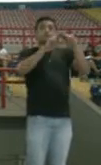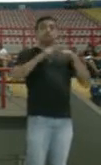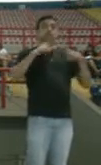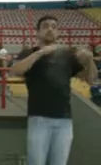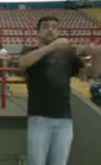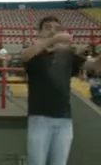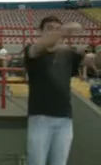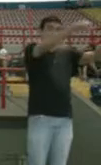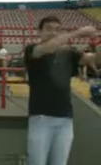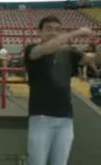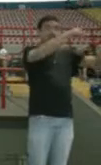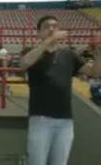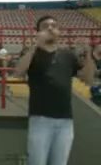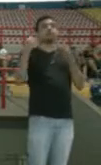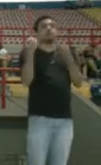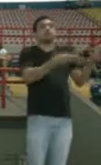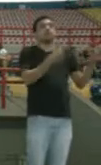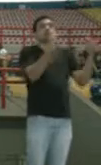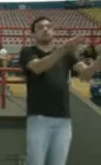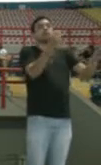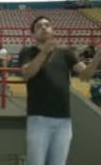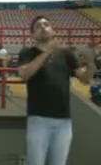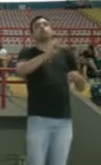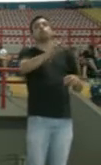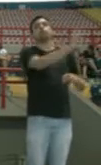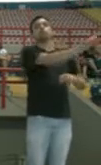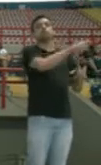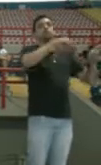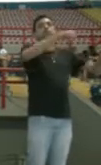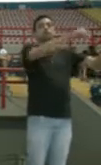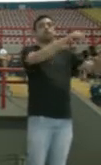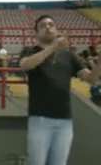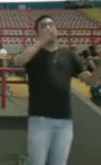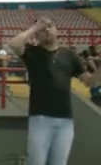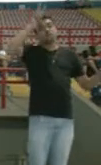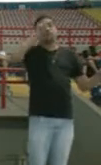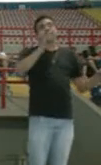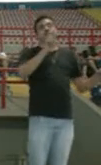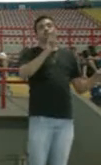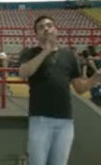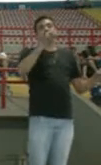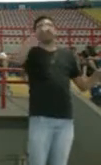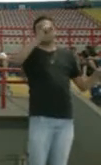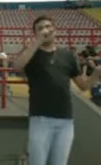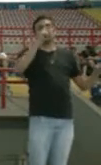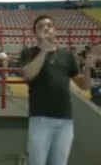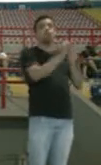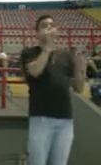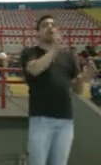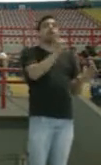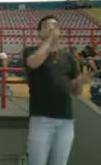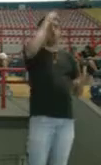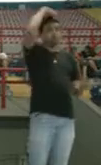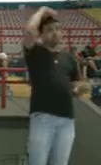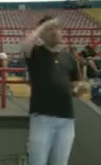territórios na América foram dados para ela. Olha o nome dos territórios na América do Norte: Virgínia, porque a rainha era